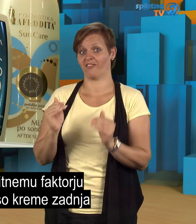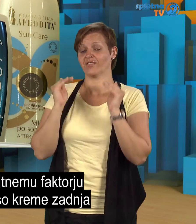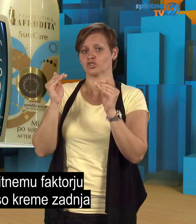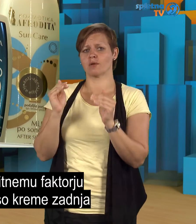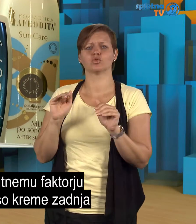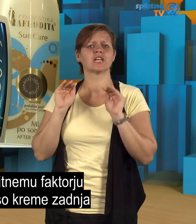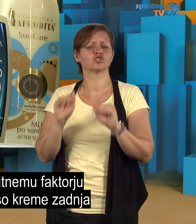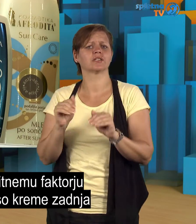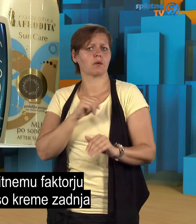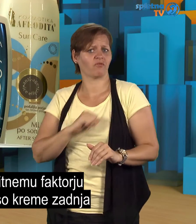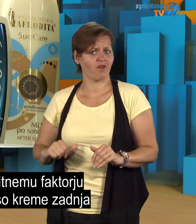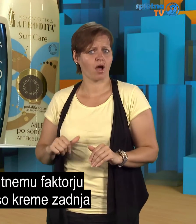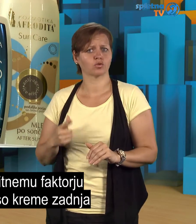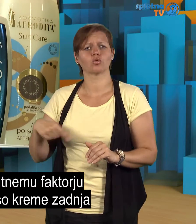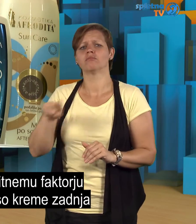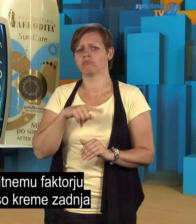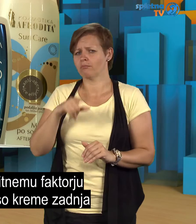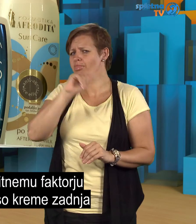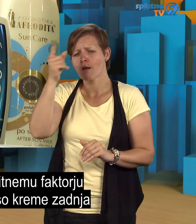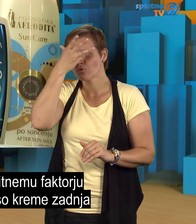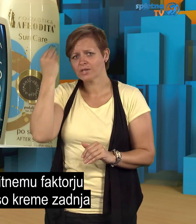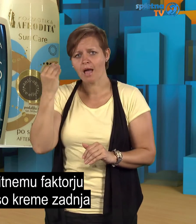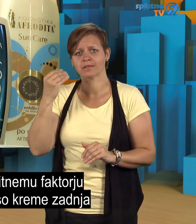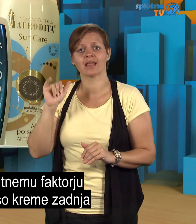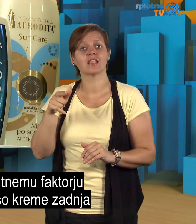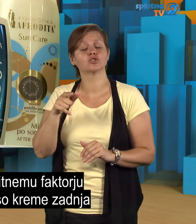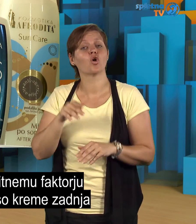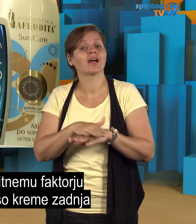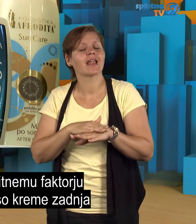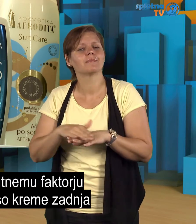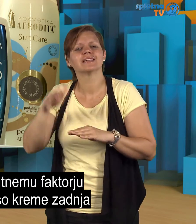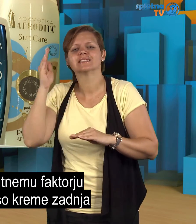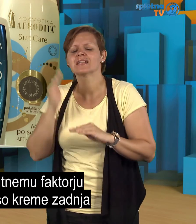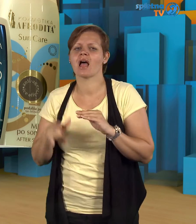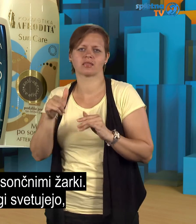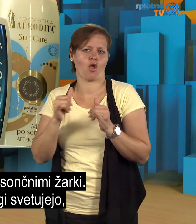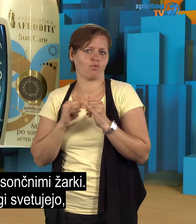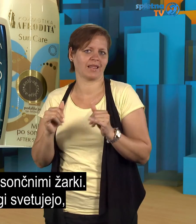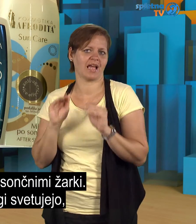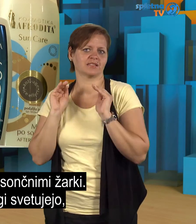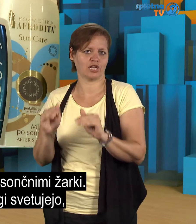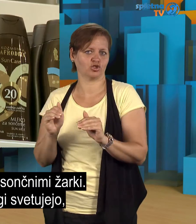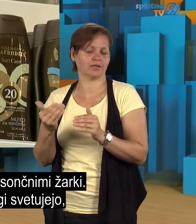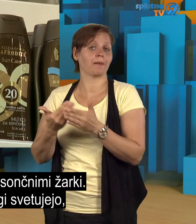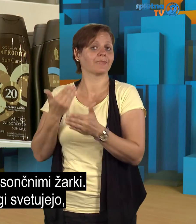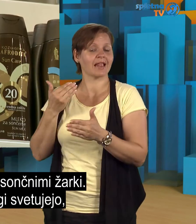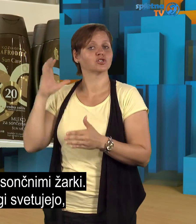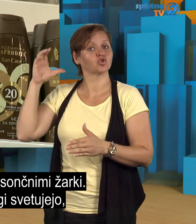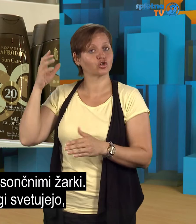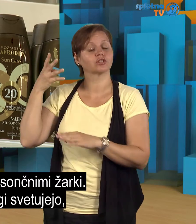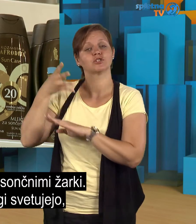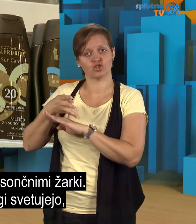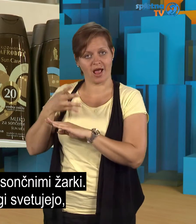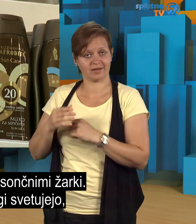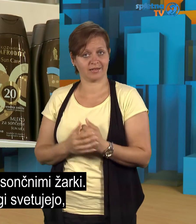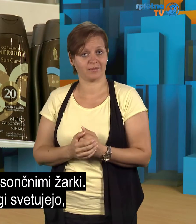Kljub višjemu zaščitnemu faktorju pa ne pozabite, da so kreme zadnja oblika zaščite pred sončnimi žarki.